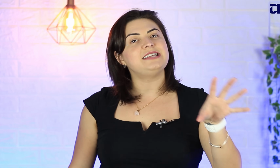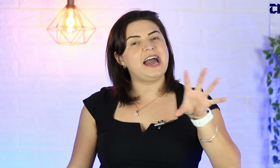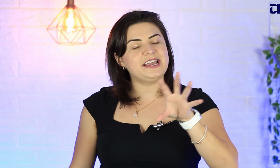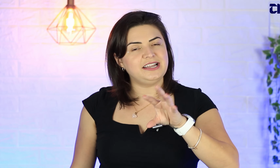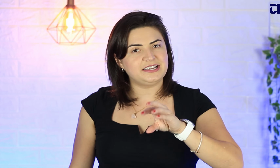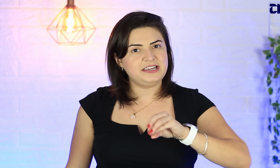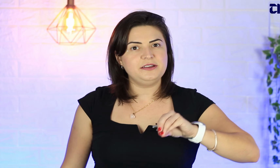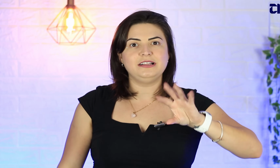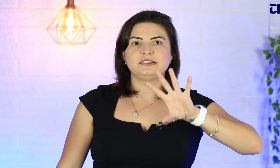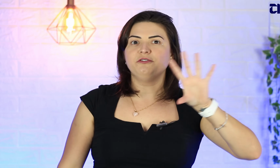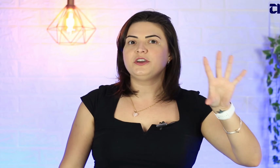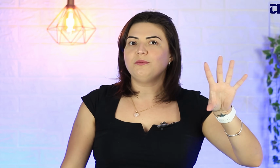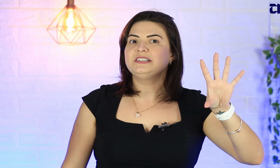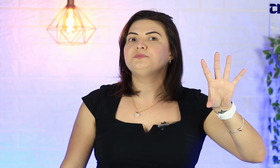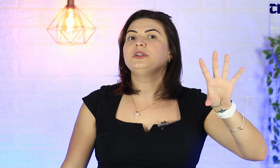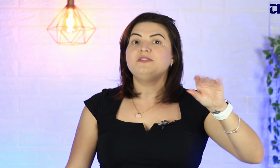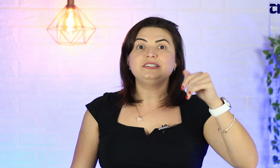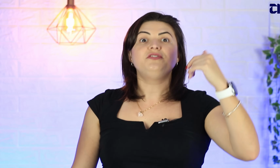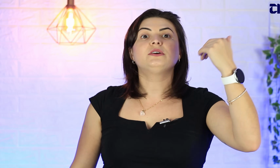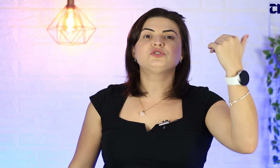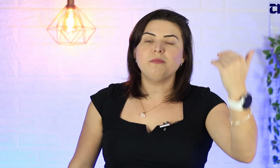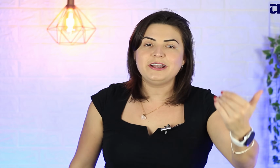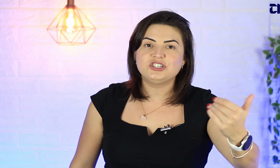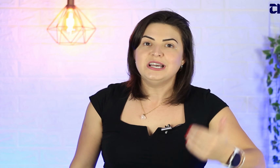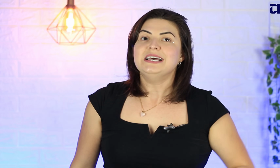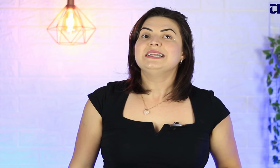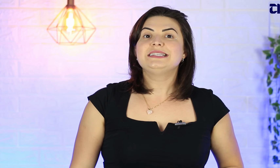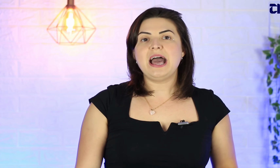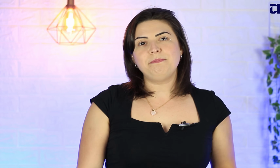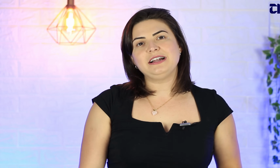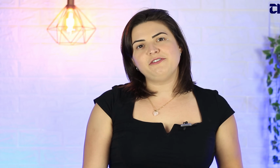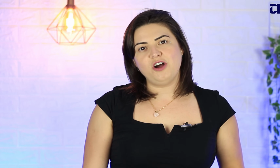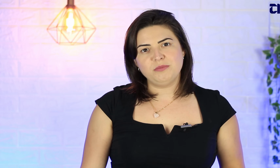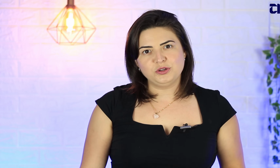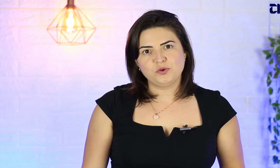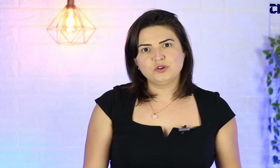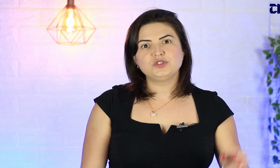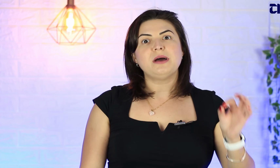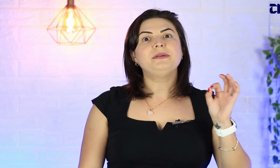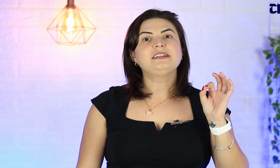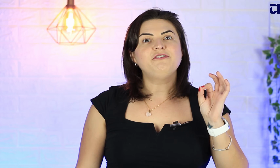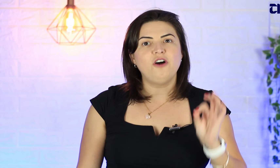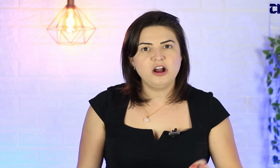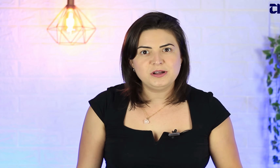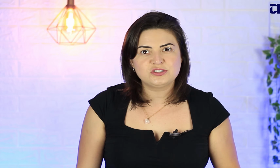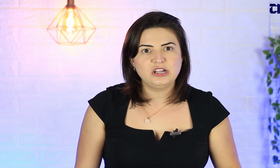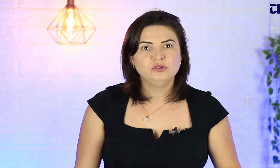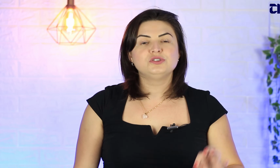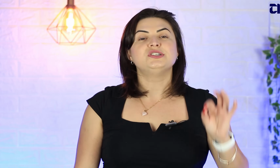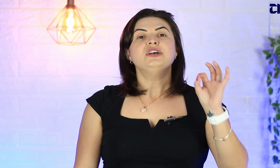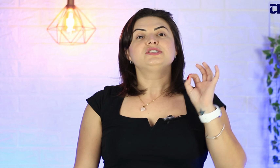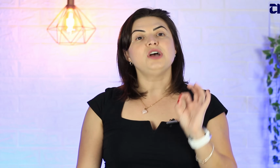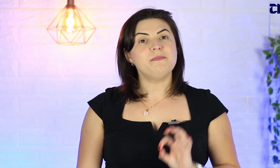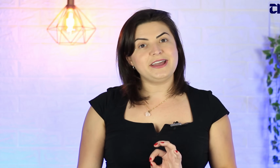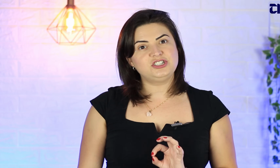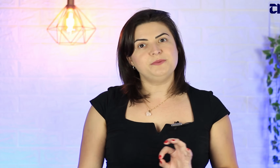saem daqui, elas não ficam mais disponíveis e ficam somente na plataforma do curso, na plataforma dos alunos, somente